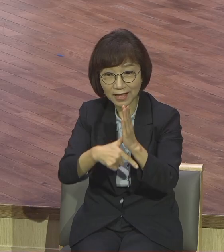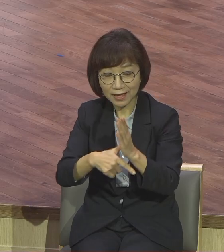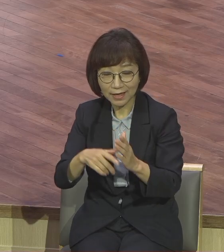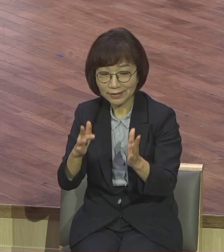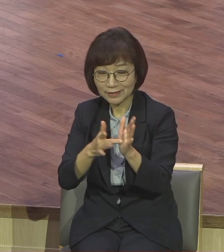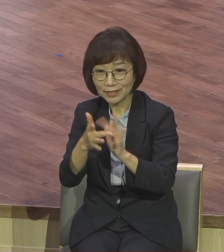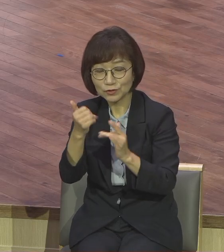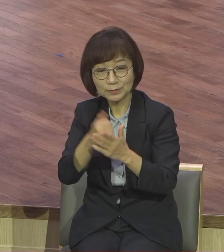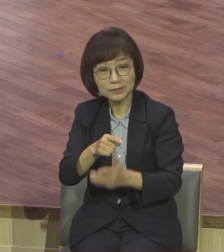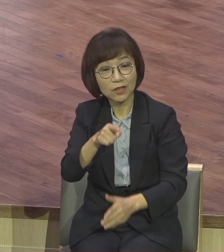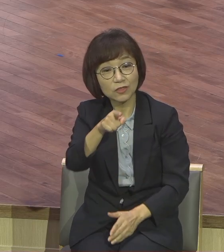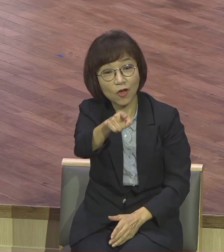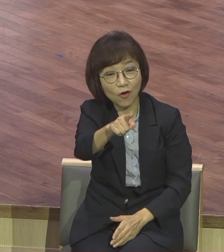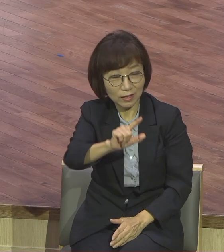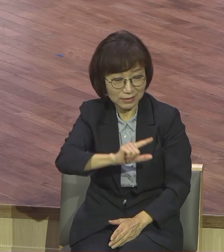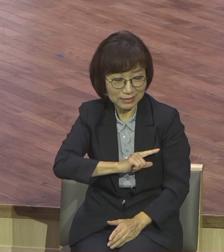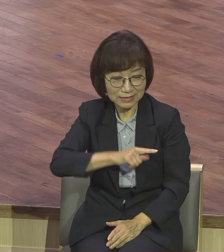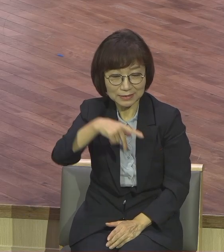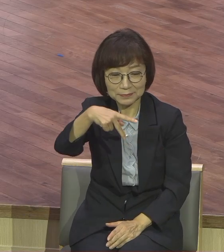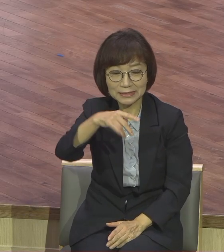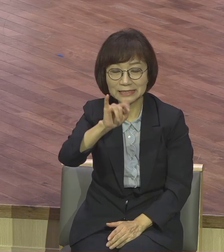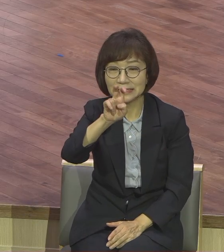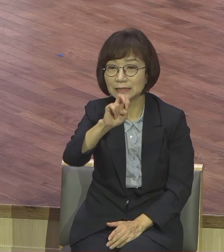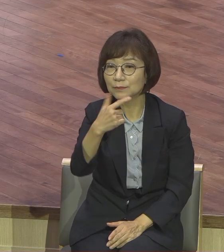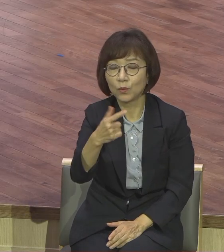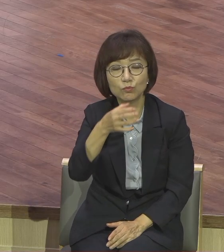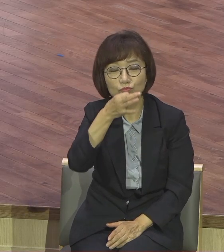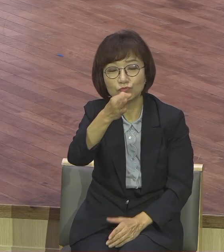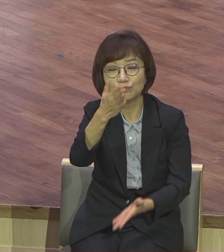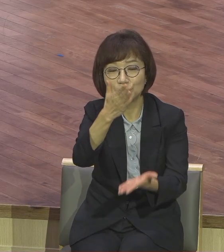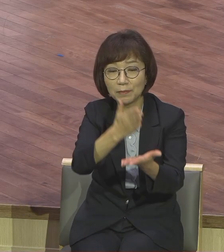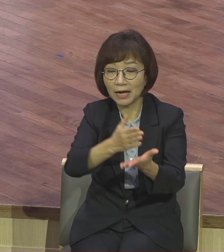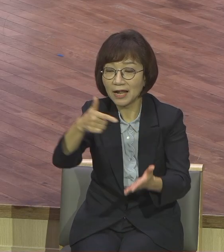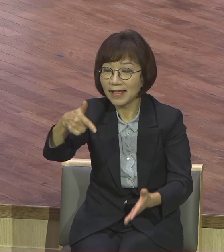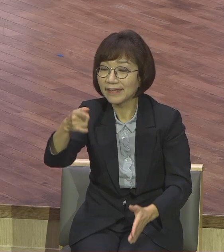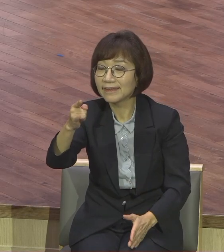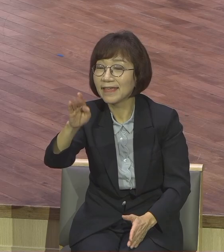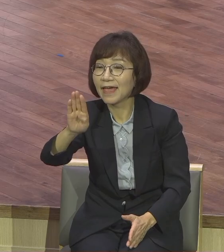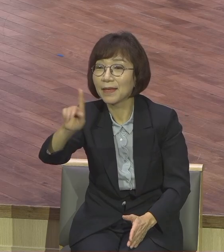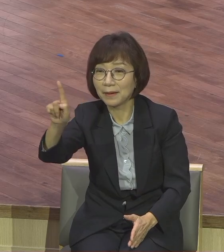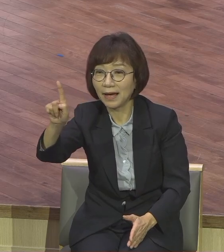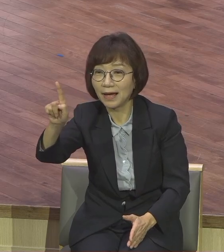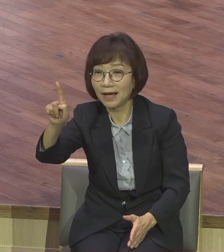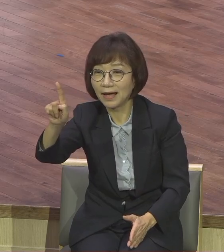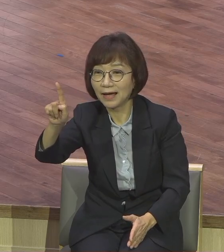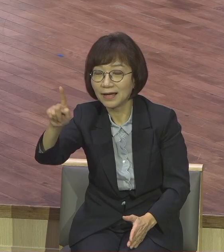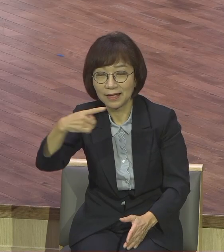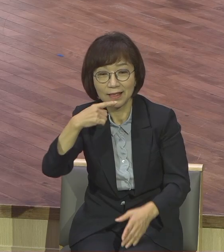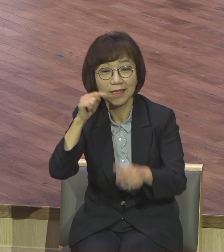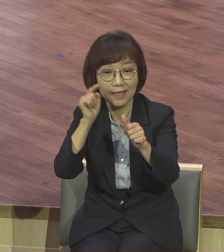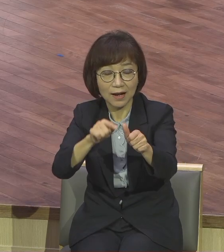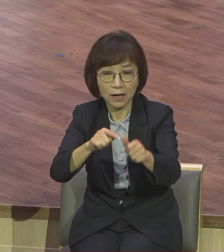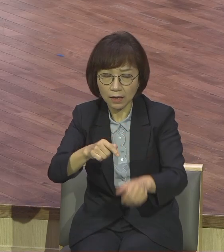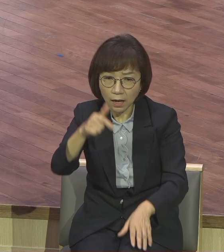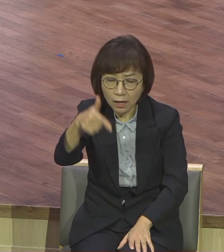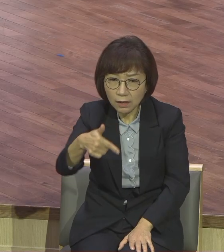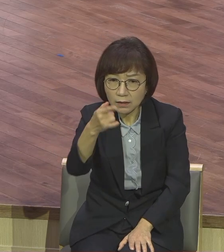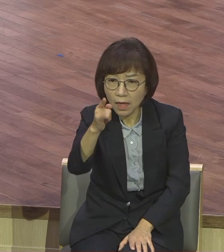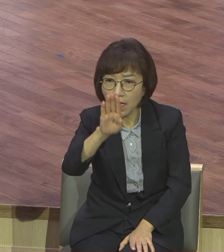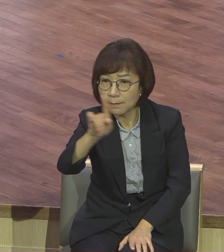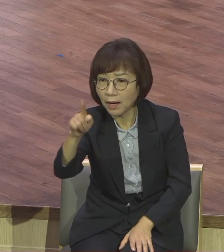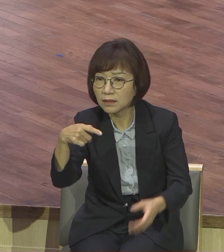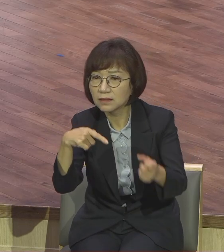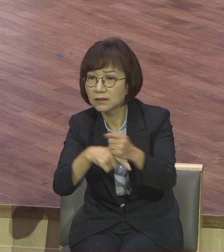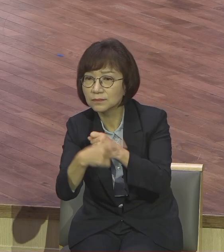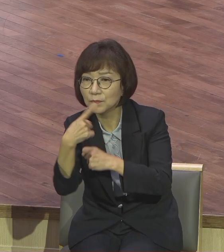너는 시몬이라 하지 말고 개바라라. 바로 거기서 개바가 뭐냐? 바위란 뜻이에요. 바위. 뒤에 반석이 되잖아요. 반석.